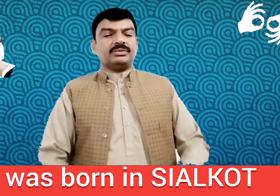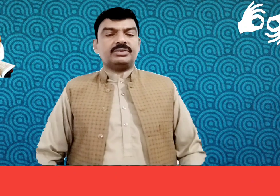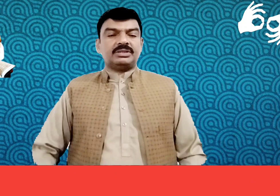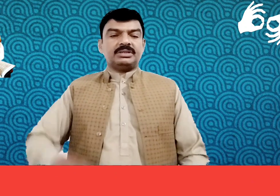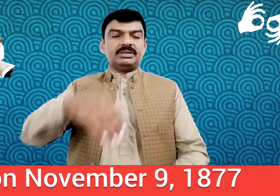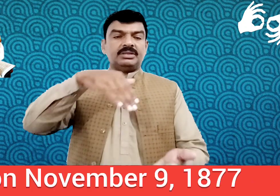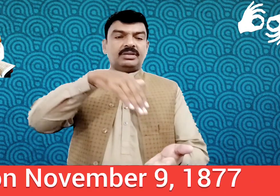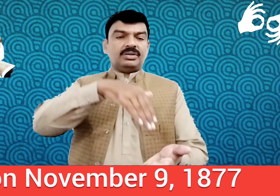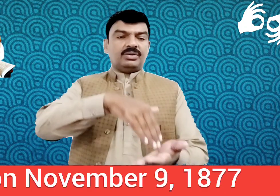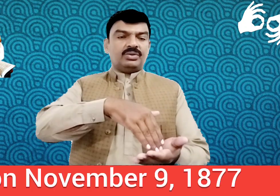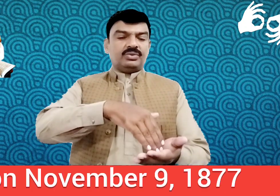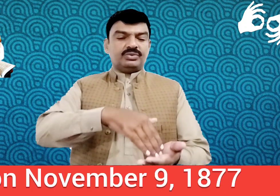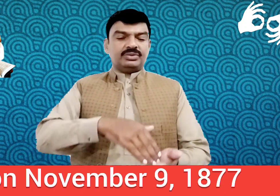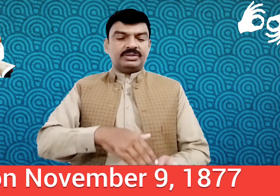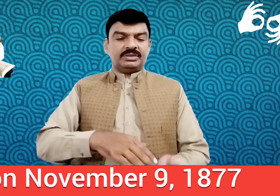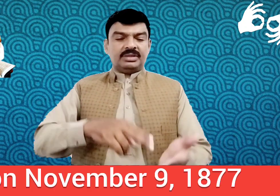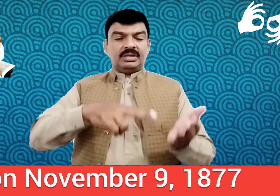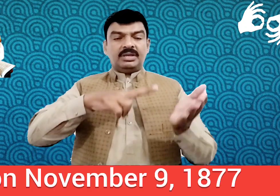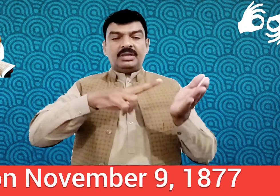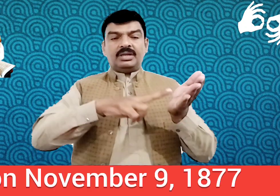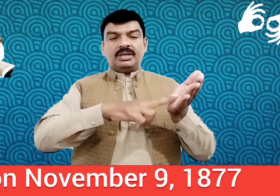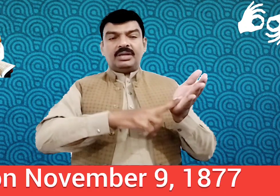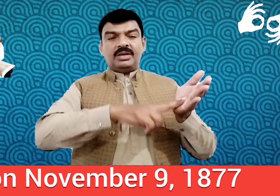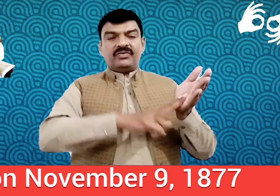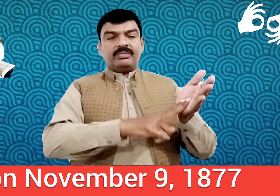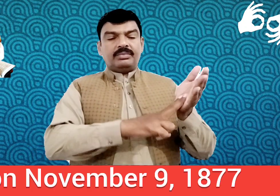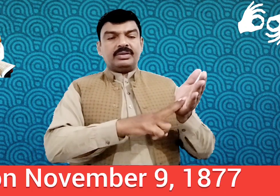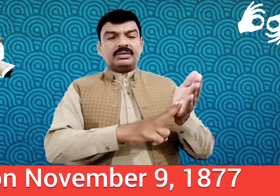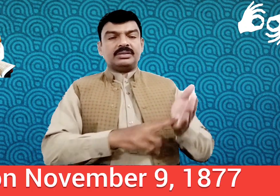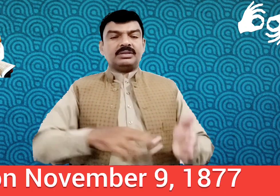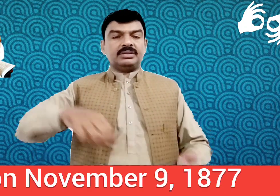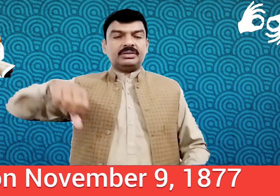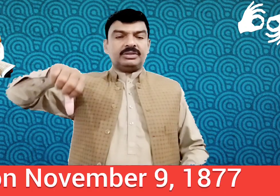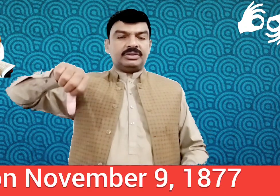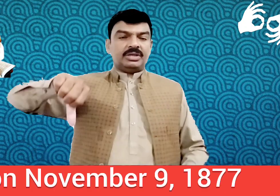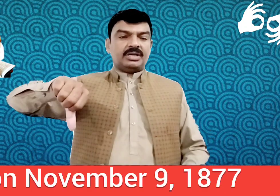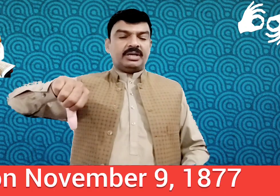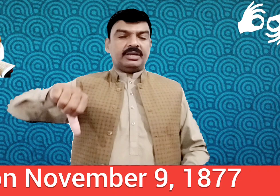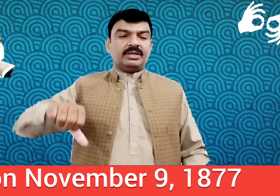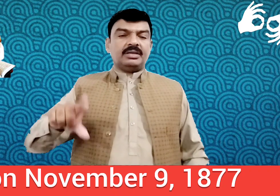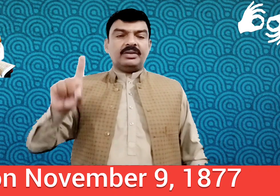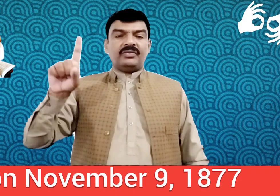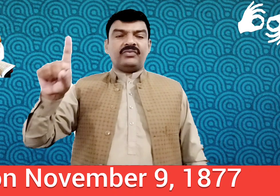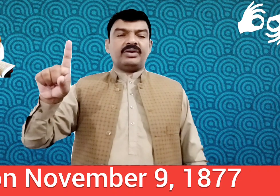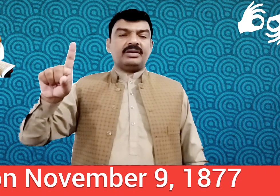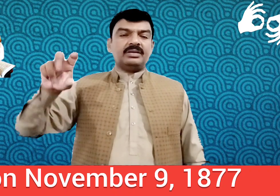SIALKOT on November 9,